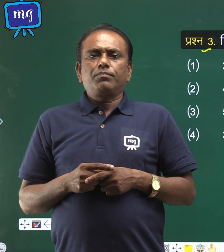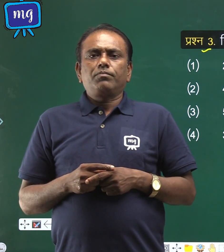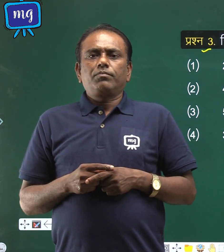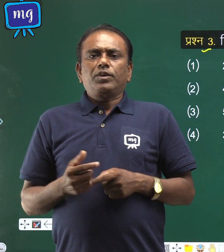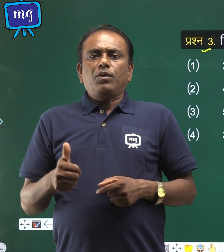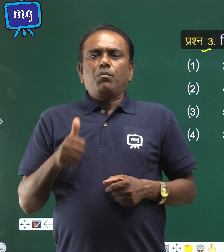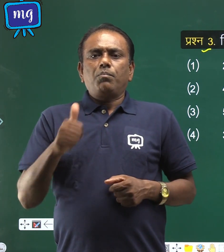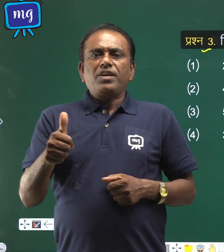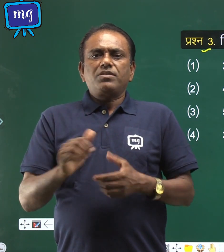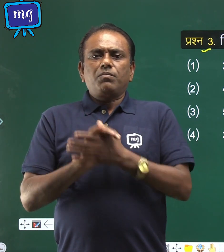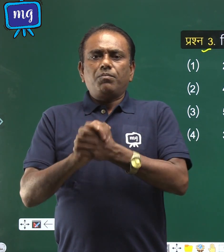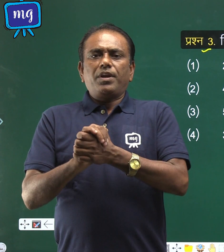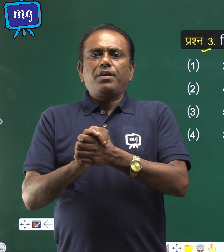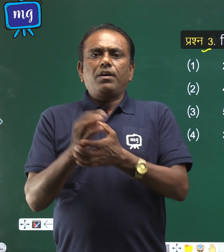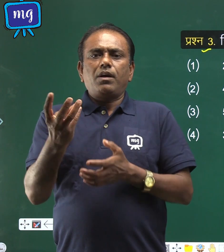परम मित्र अंक